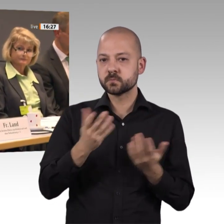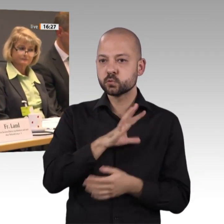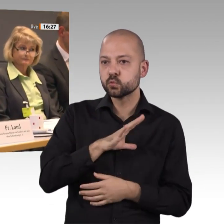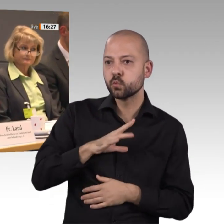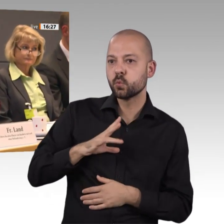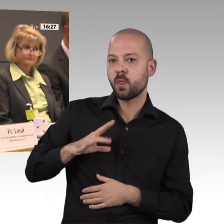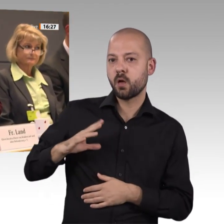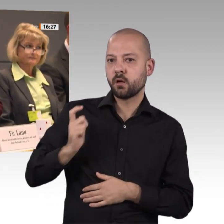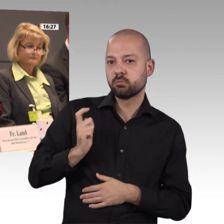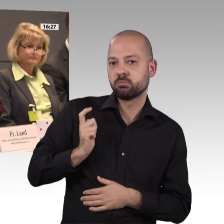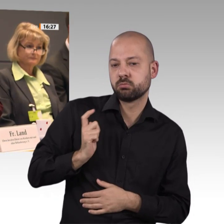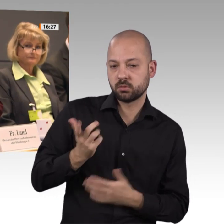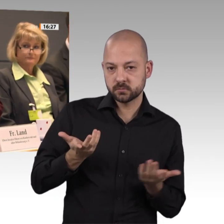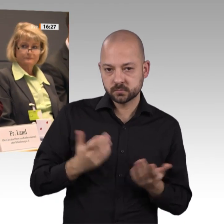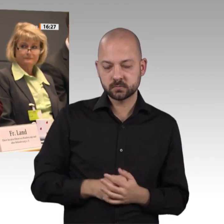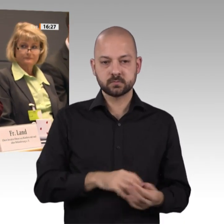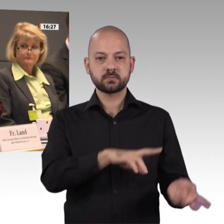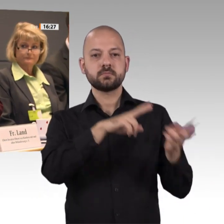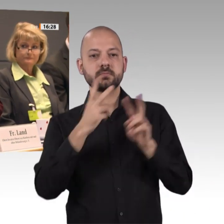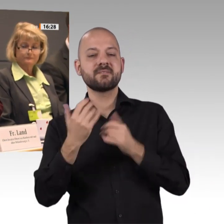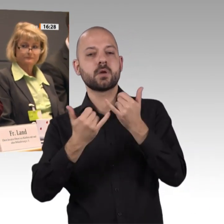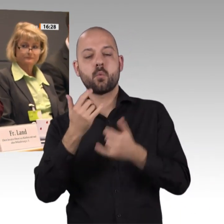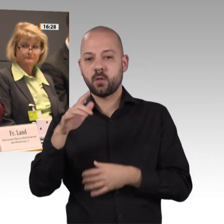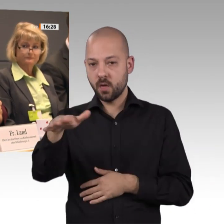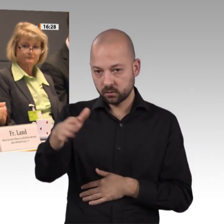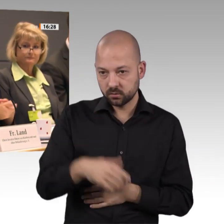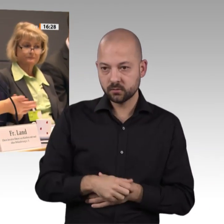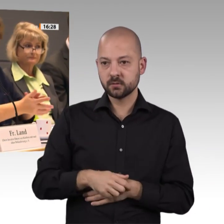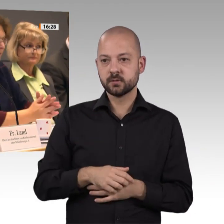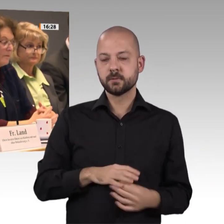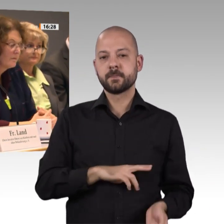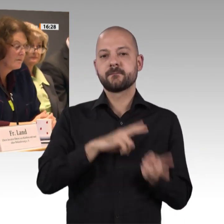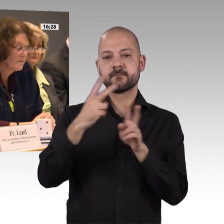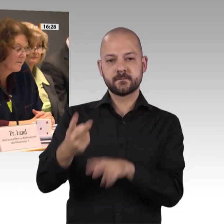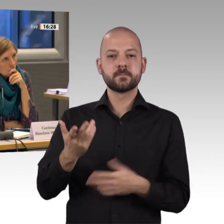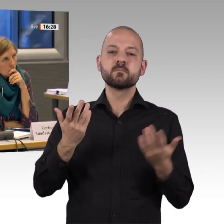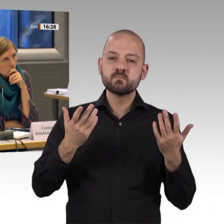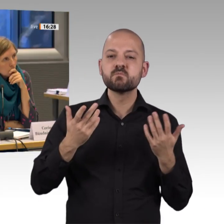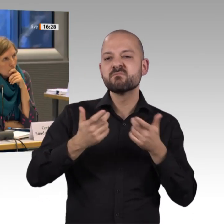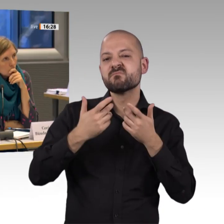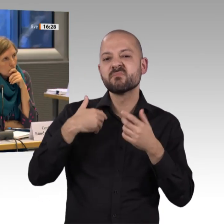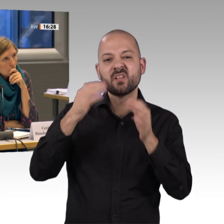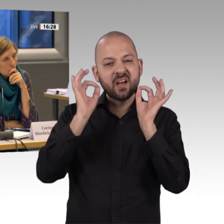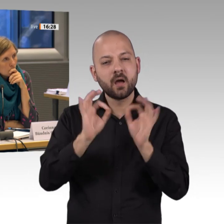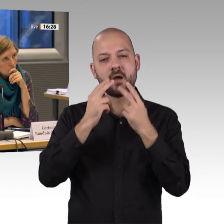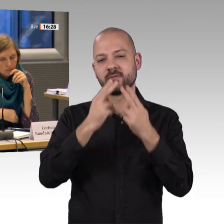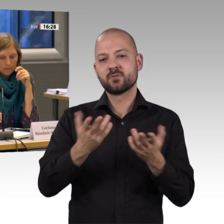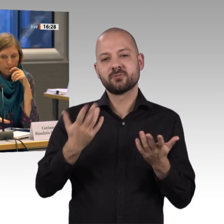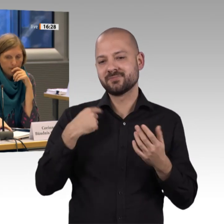Träger oder der Leistungserbringer zu heterogen. Also ich kann Ihnen diese Frage leider nicht vereinfachend beantworten.